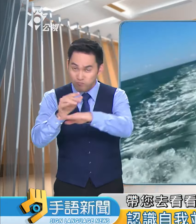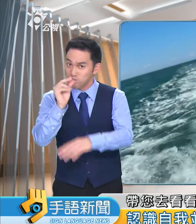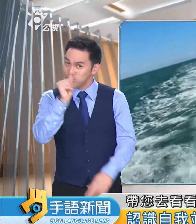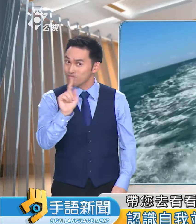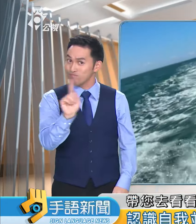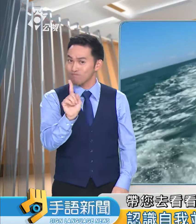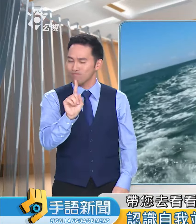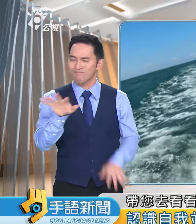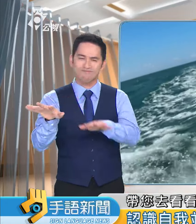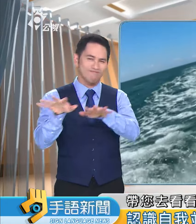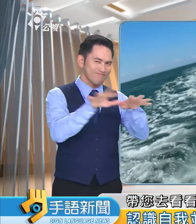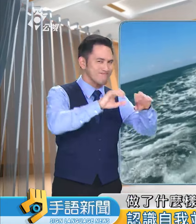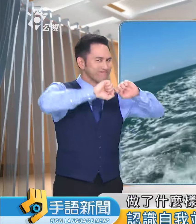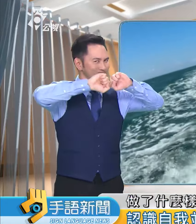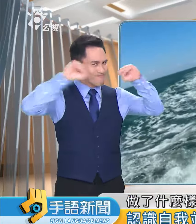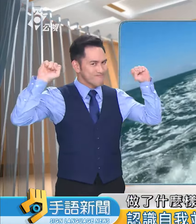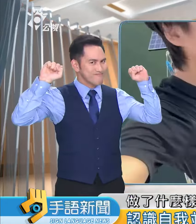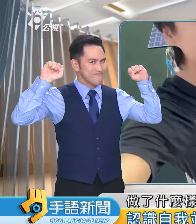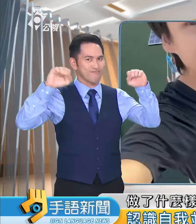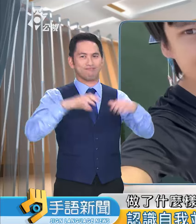们利用这样的机会做了什么样的探索。